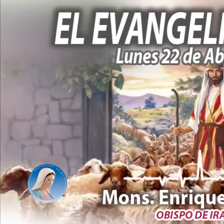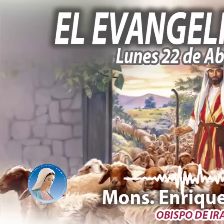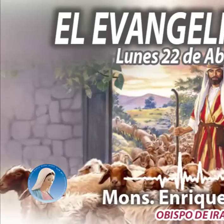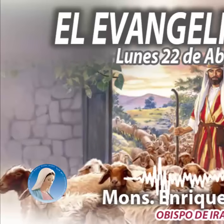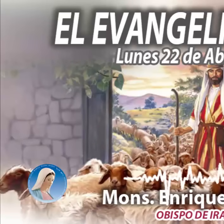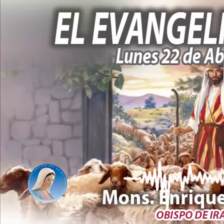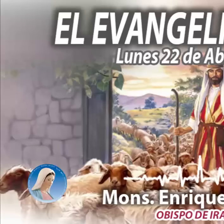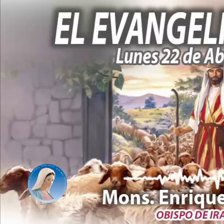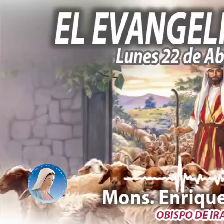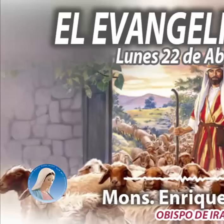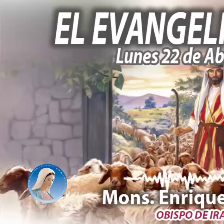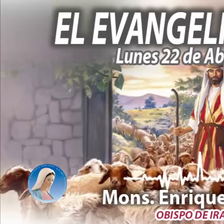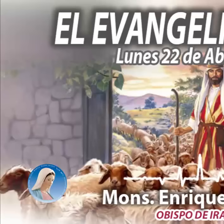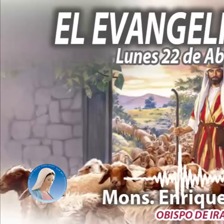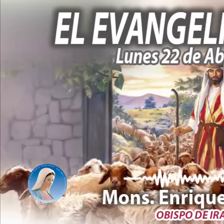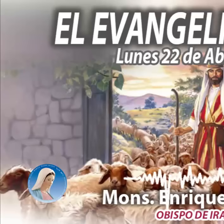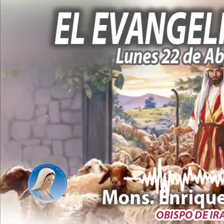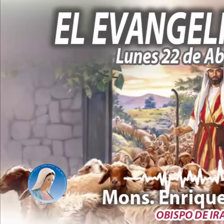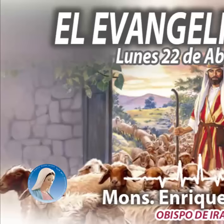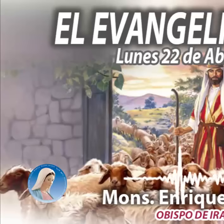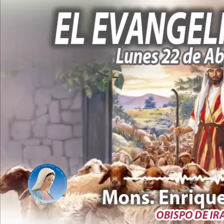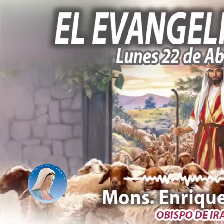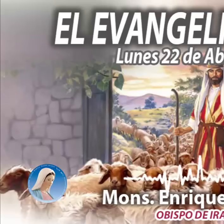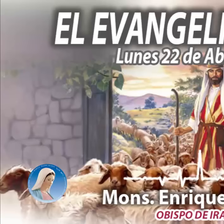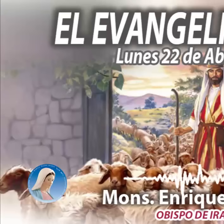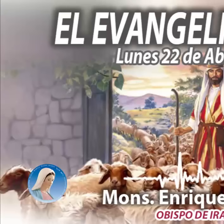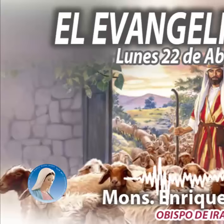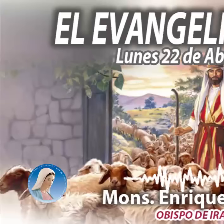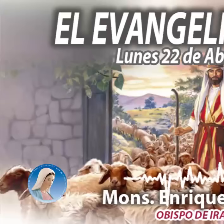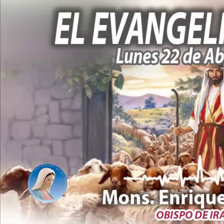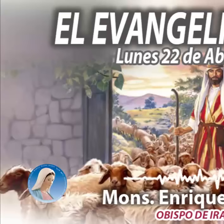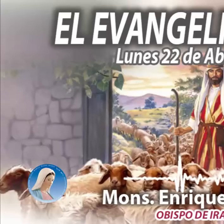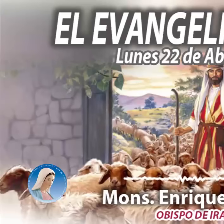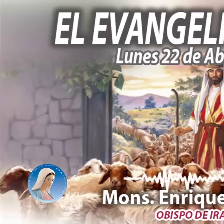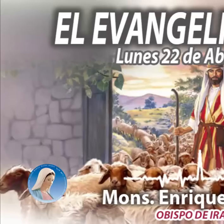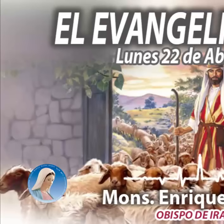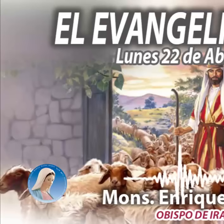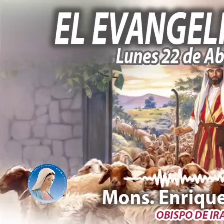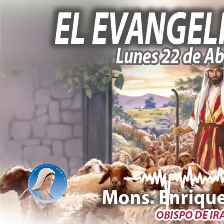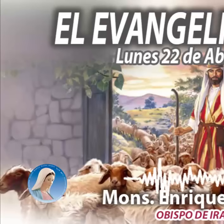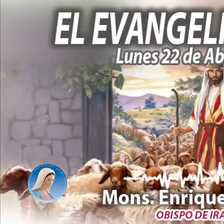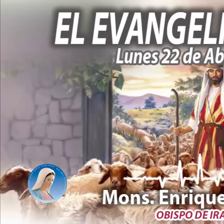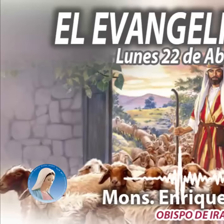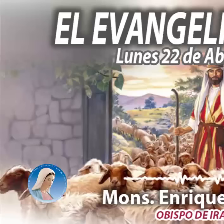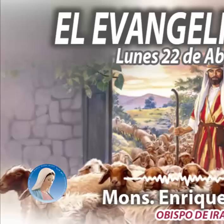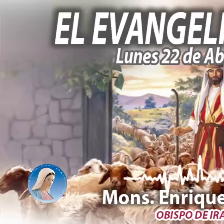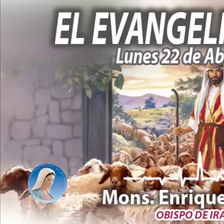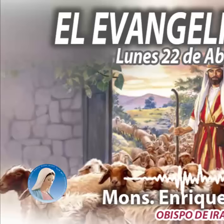Dispuso Dios en su sabiduría revelarse a sí mismo y dar a conocer el misterio de su voluntad.